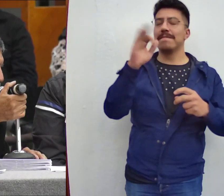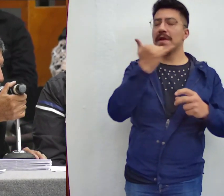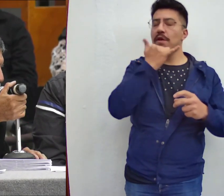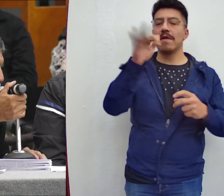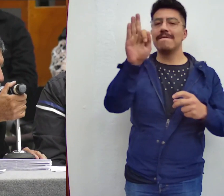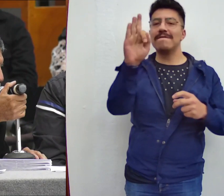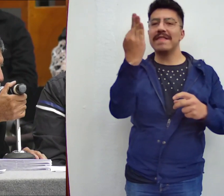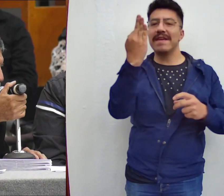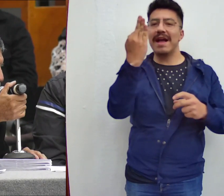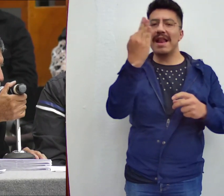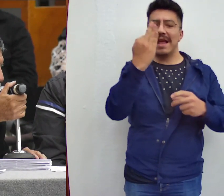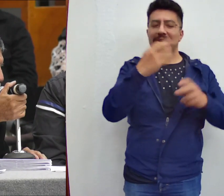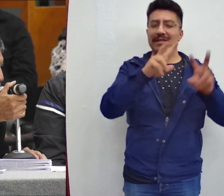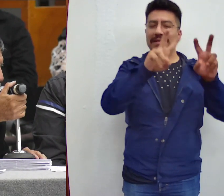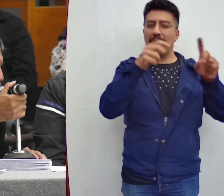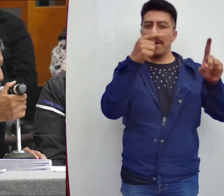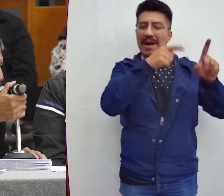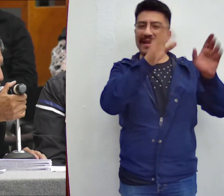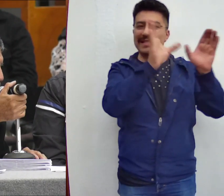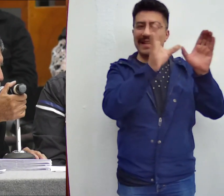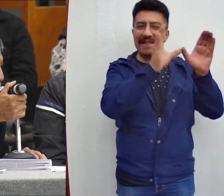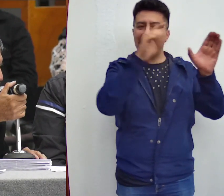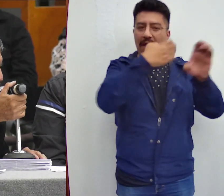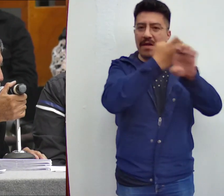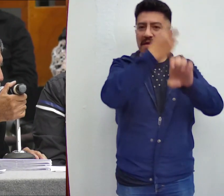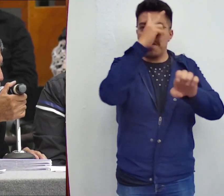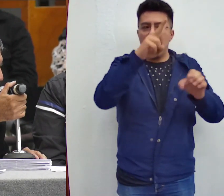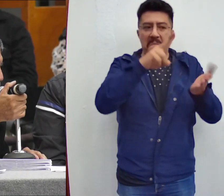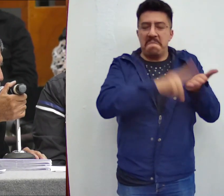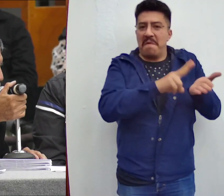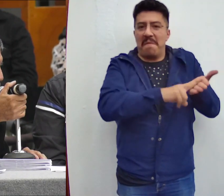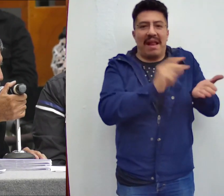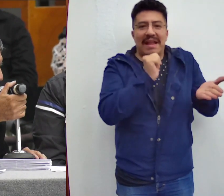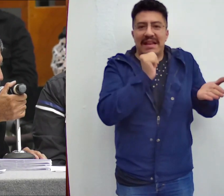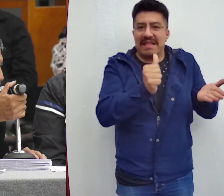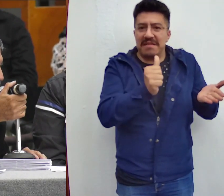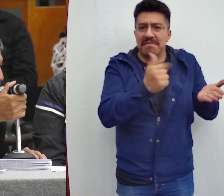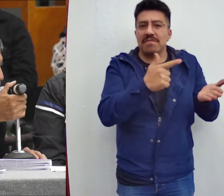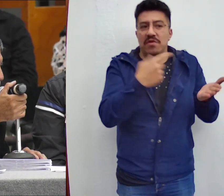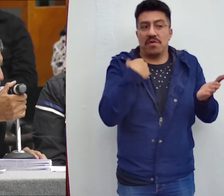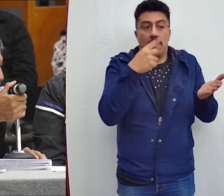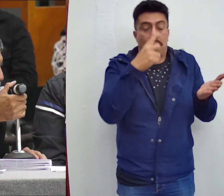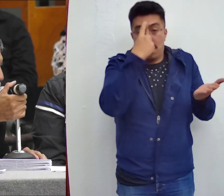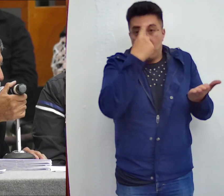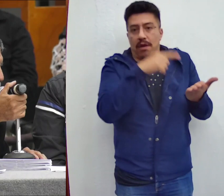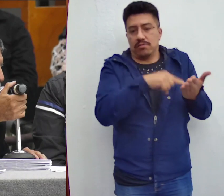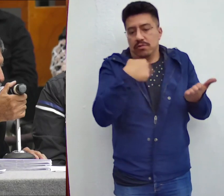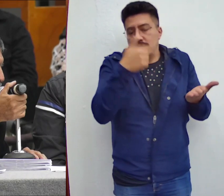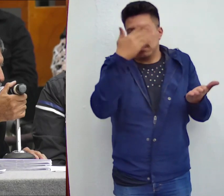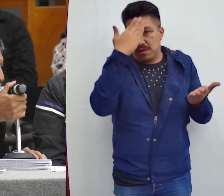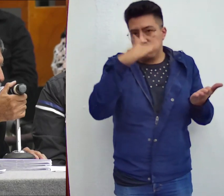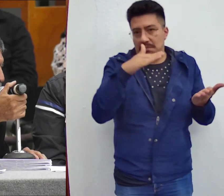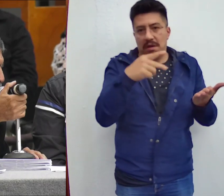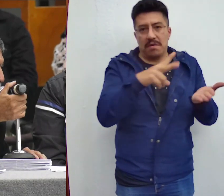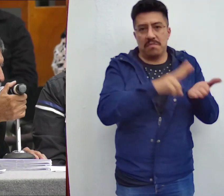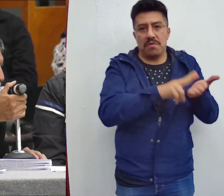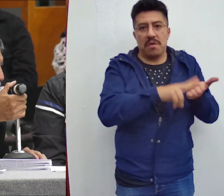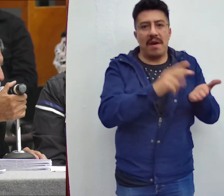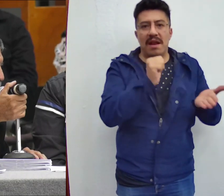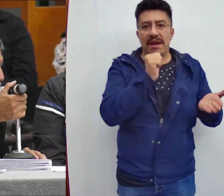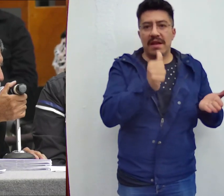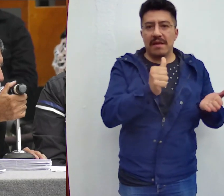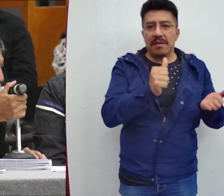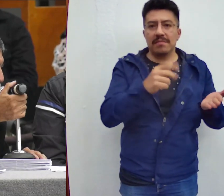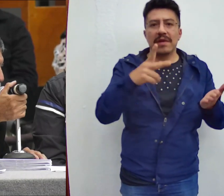el certificado del Estado de México no era válido, me tocó algún caso verlo así. Y quizás sería bueno pues,